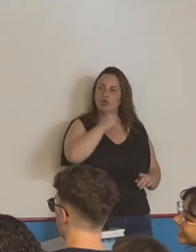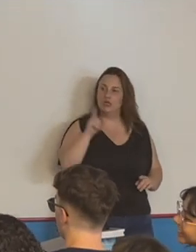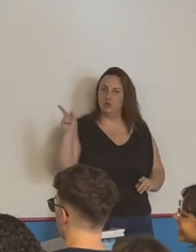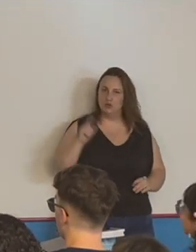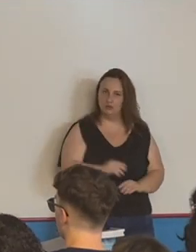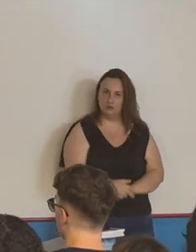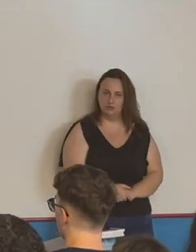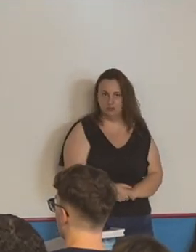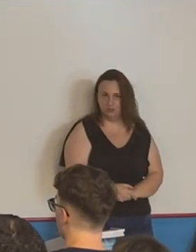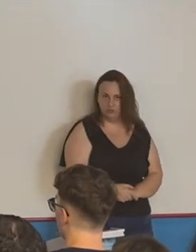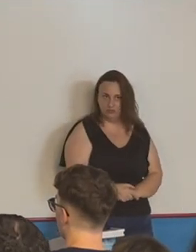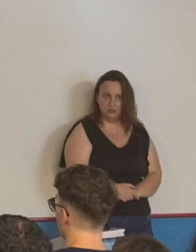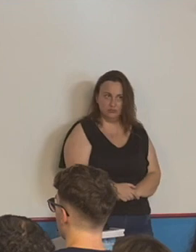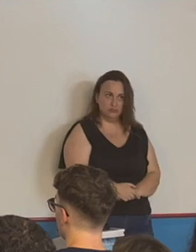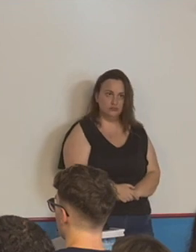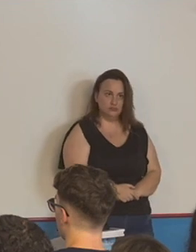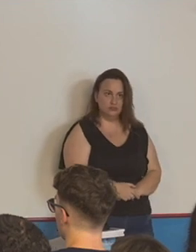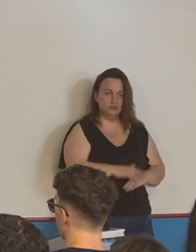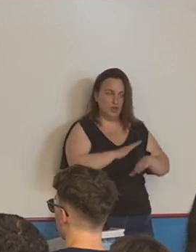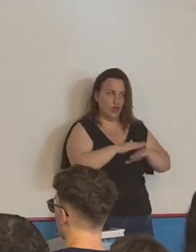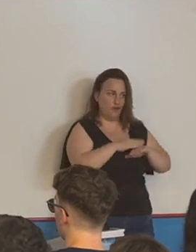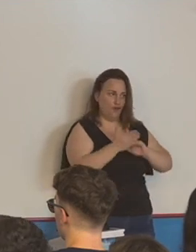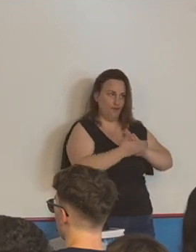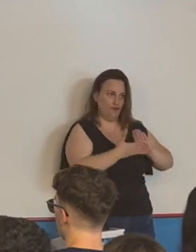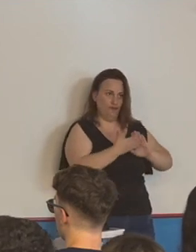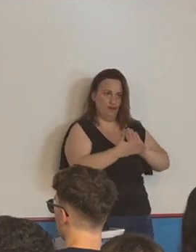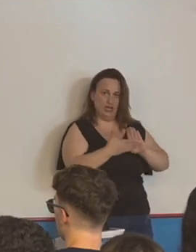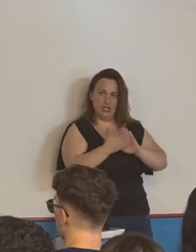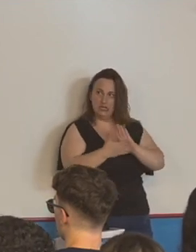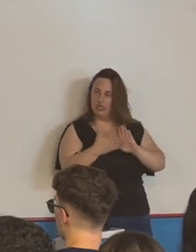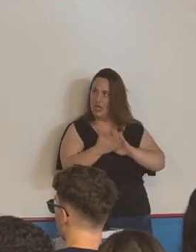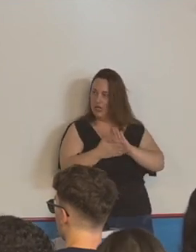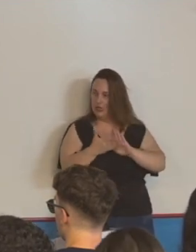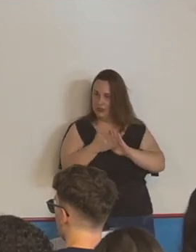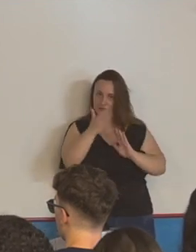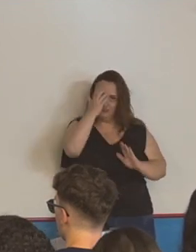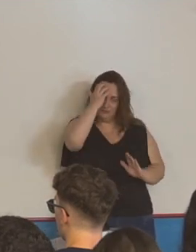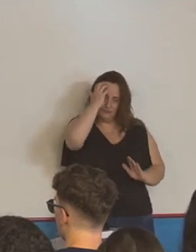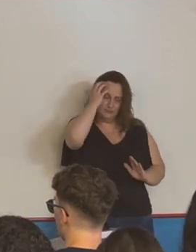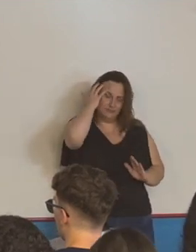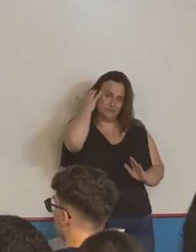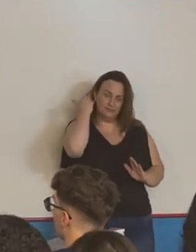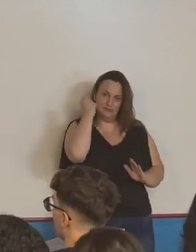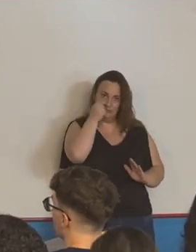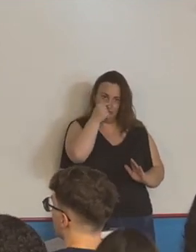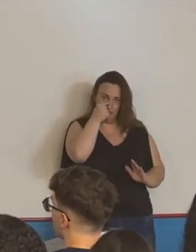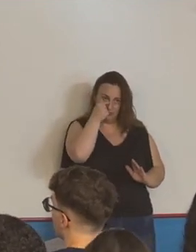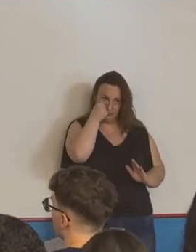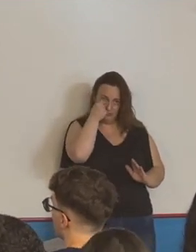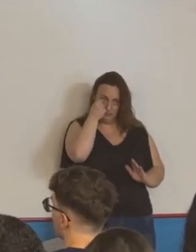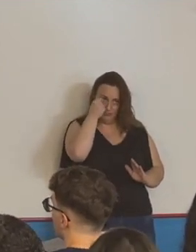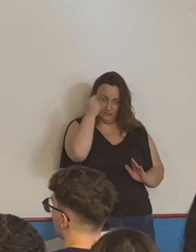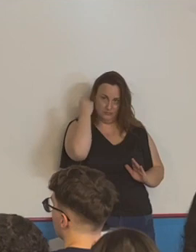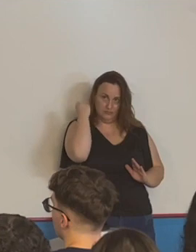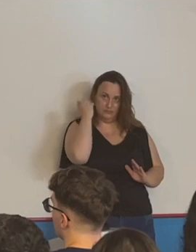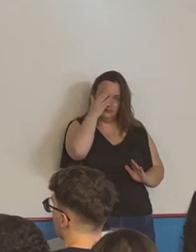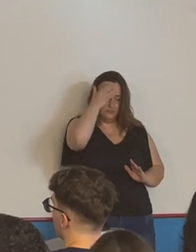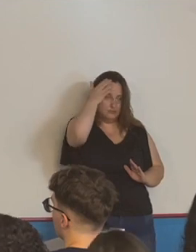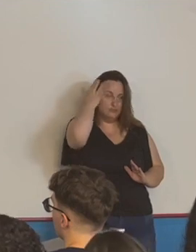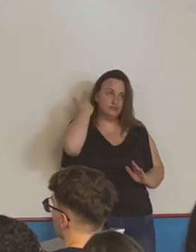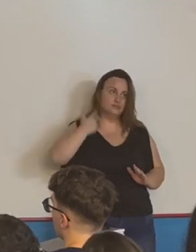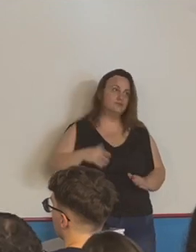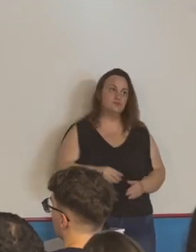Se você for numa igreja barroca, você vai ver muitos querubins, assim, sabe? Então, ele é um ornamento, ele é mais um ornamento do que um